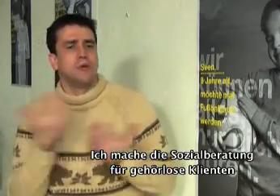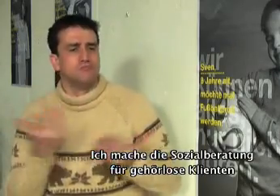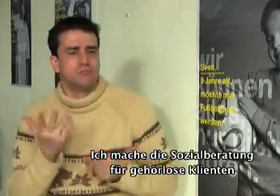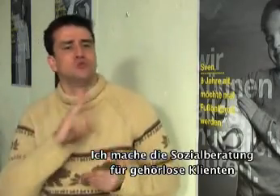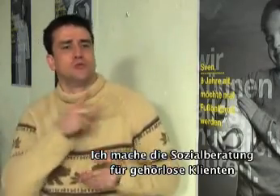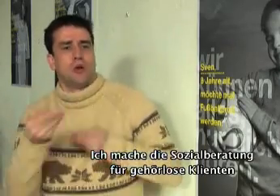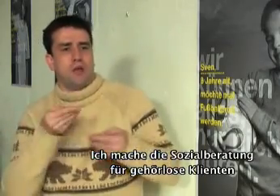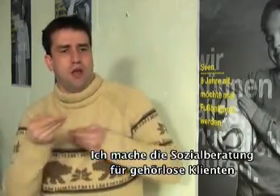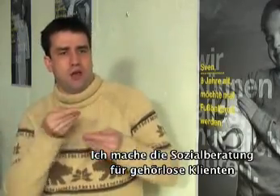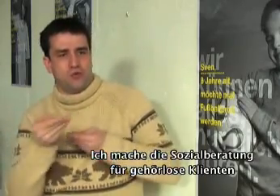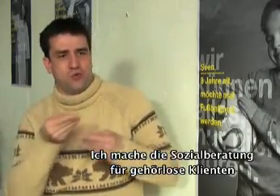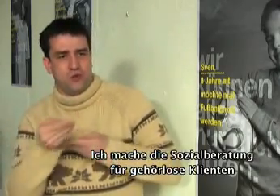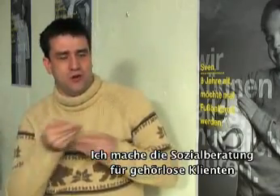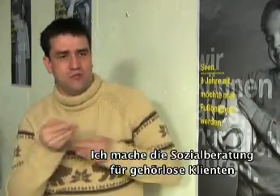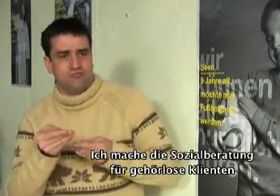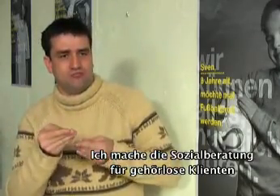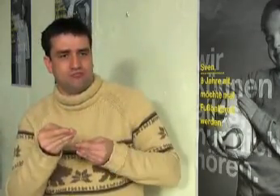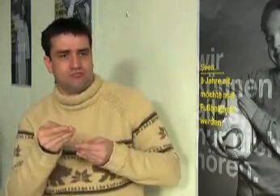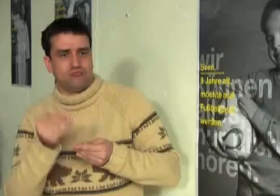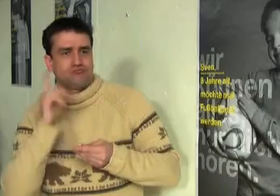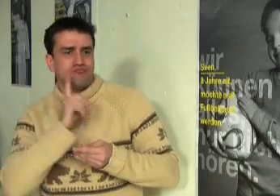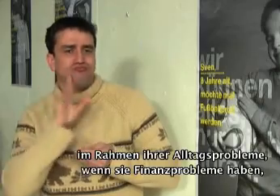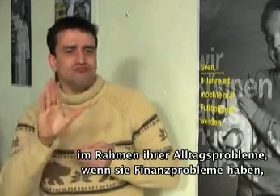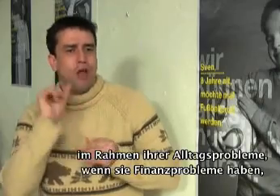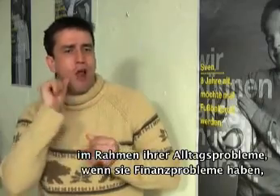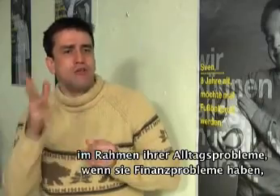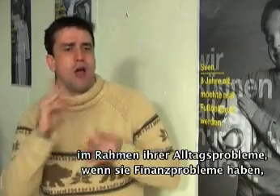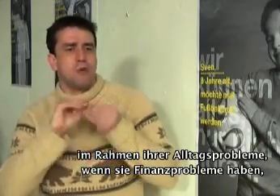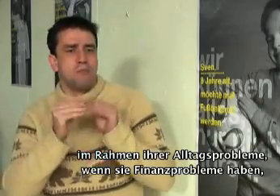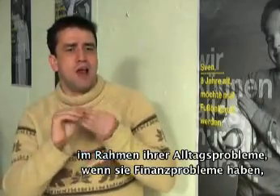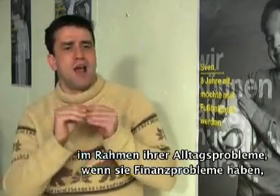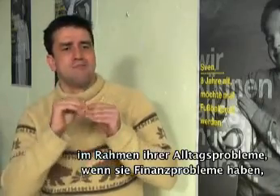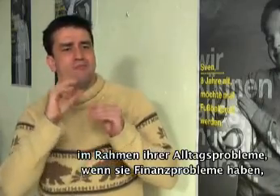Ich mache die Sozialberatung für gehörlose Klienten im Rahmen ihrer Alltagsprobleme,